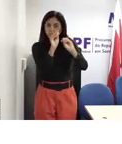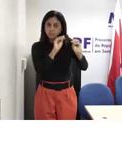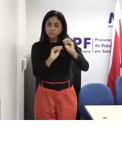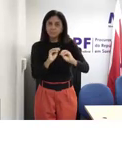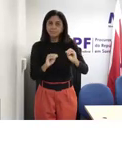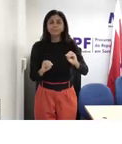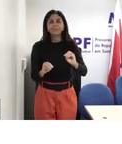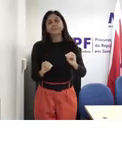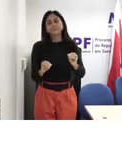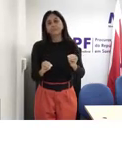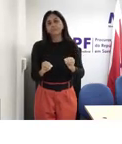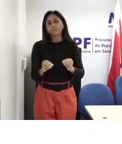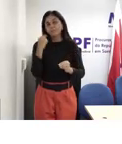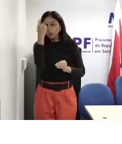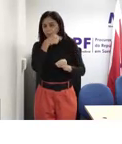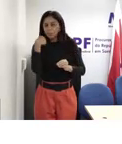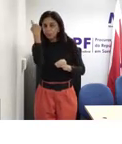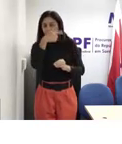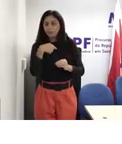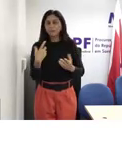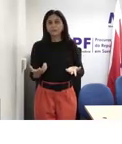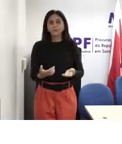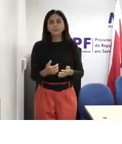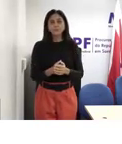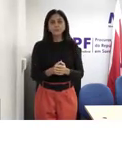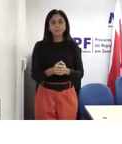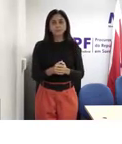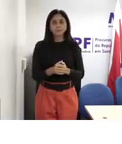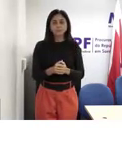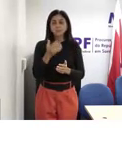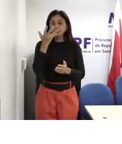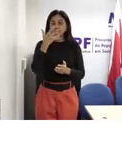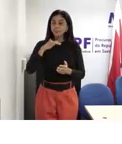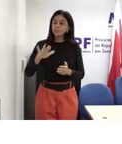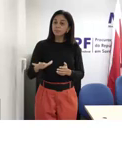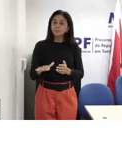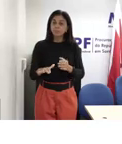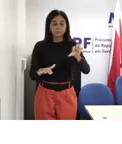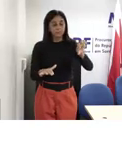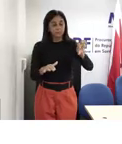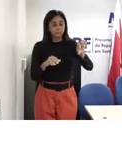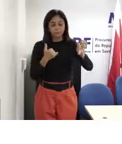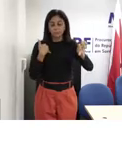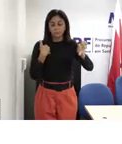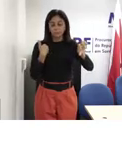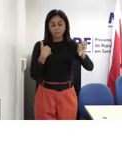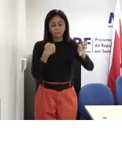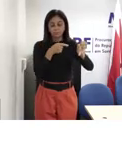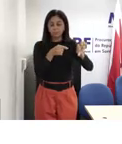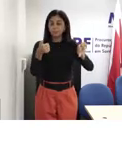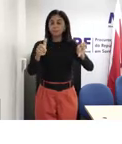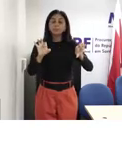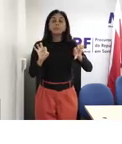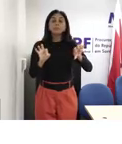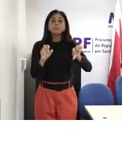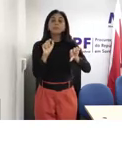usuárias das redes sociais e no público entre 9 e 10 anos foi constatado pelo cetic nessa pesquisa ti Kids